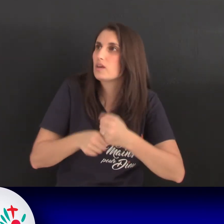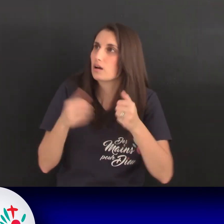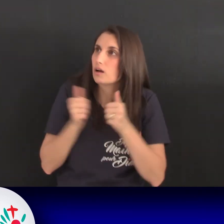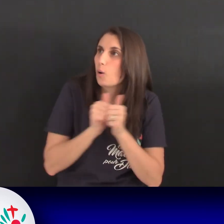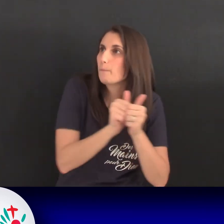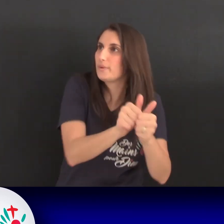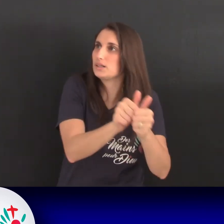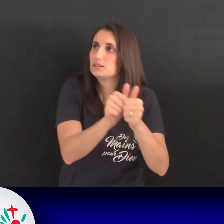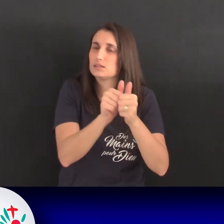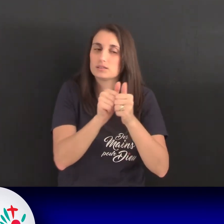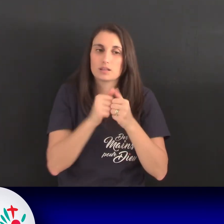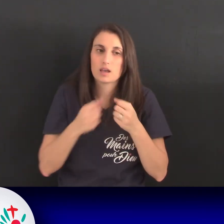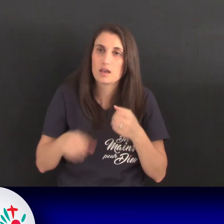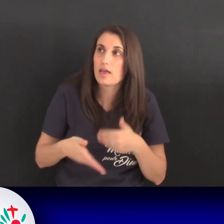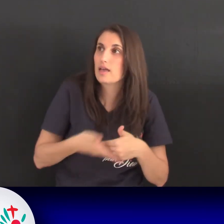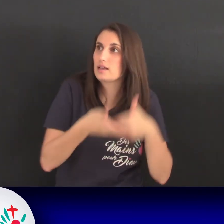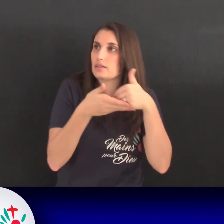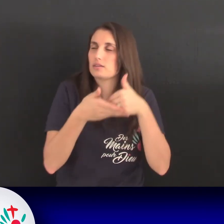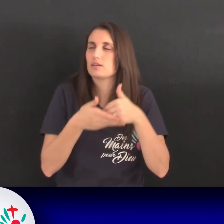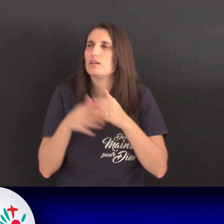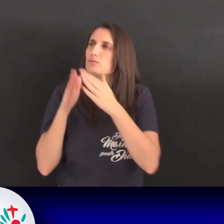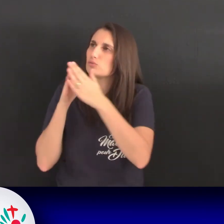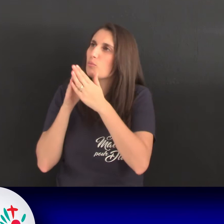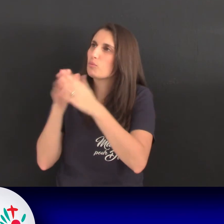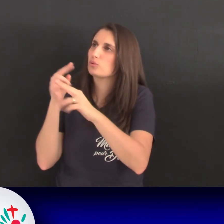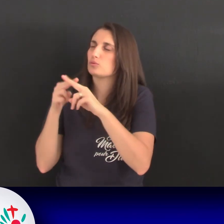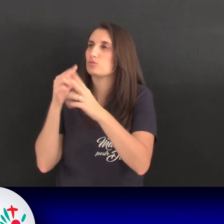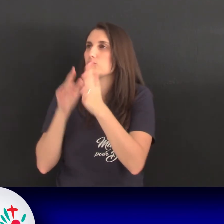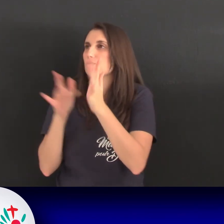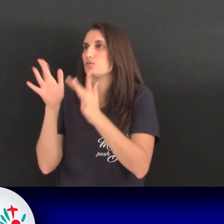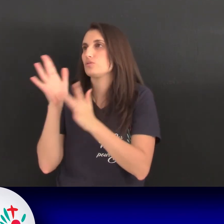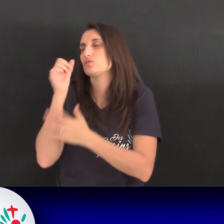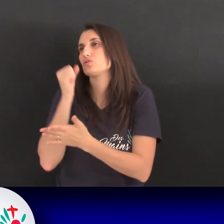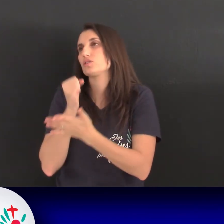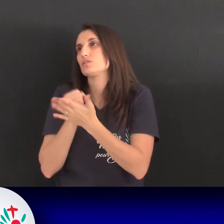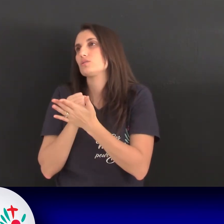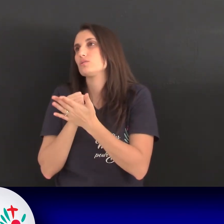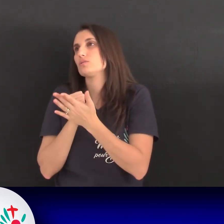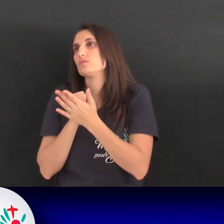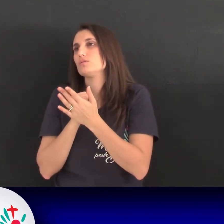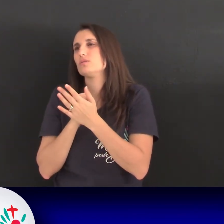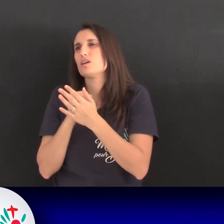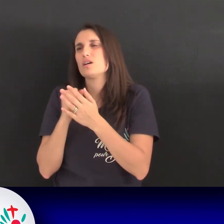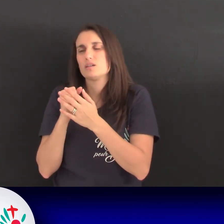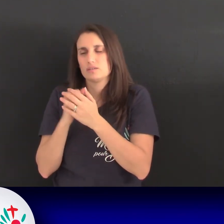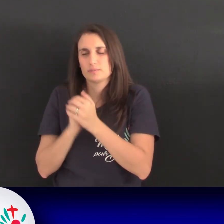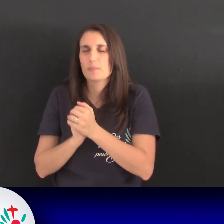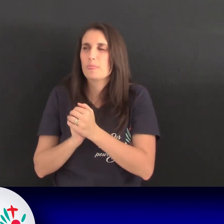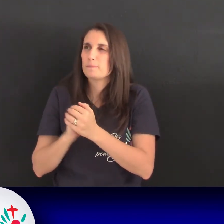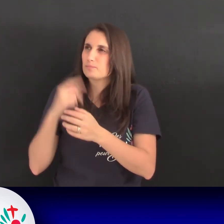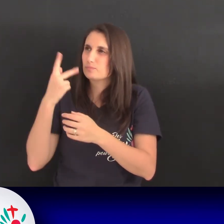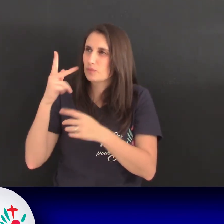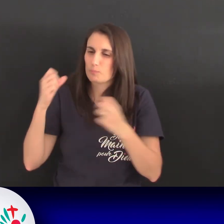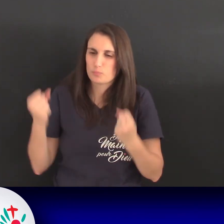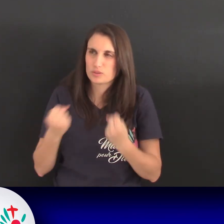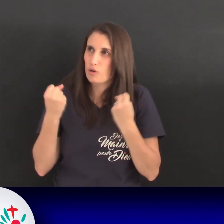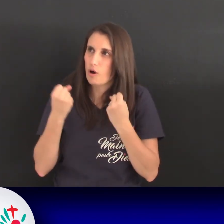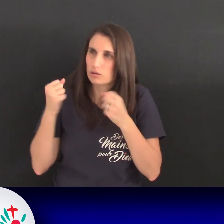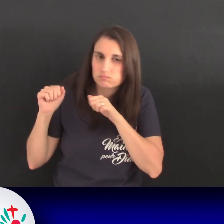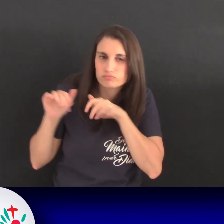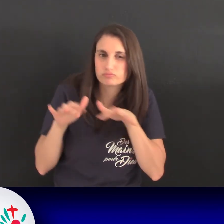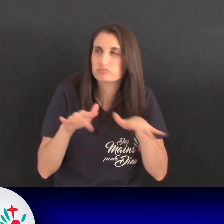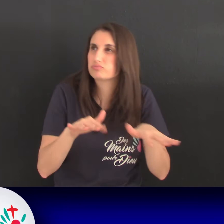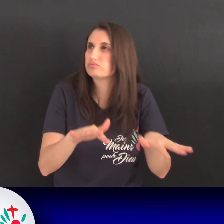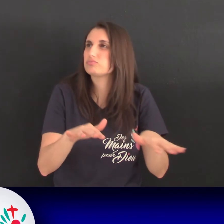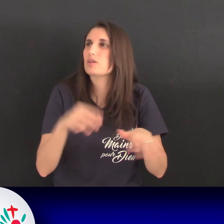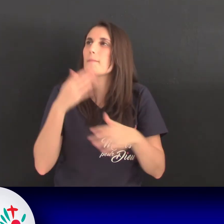eux, Seigneur Jésus. Nous te le demandons dans le nom de Jésus. Agis puissamment, Seigneur. Merci pour tout.